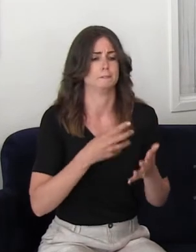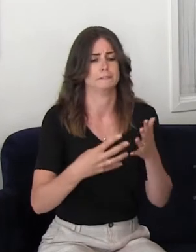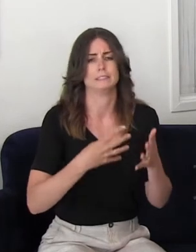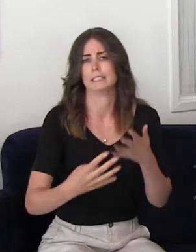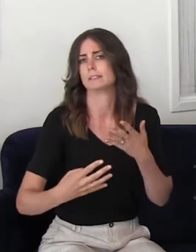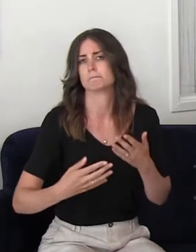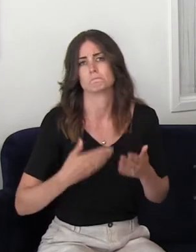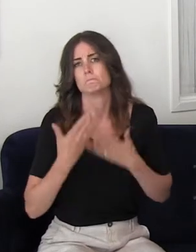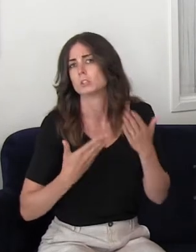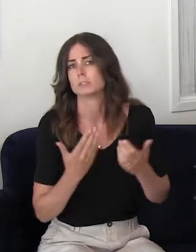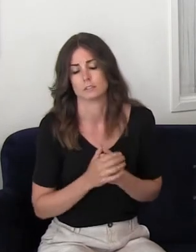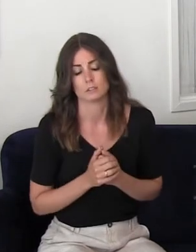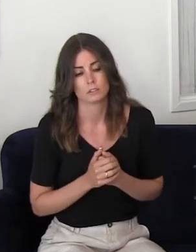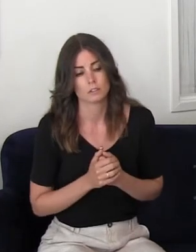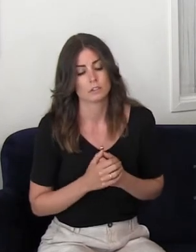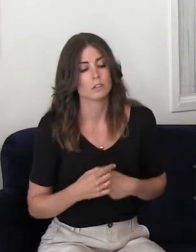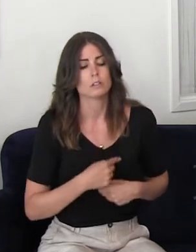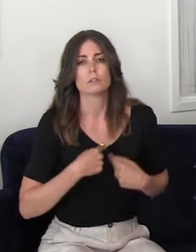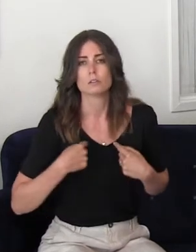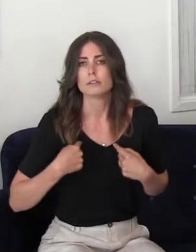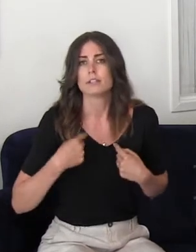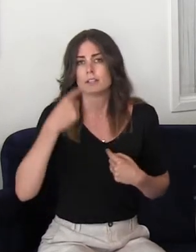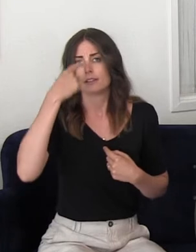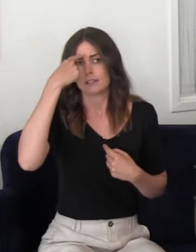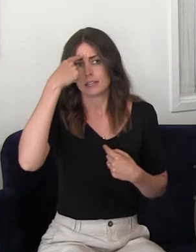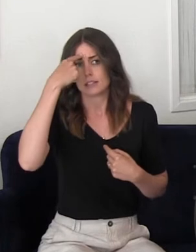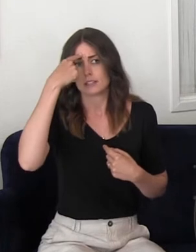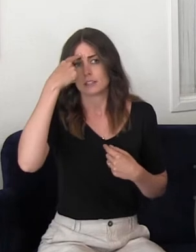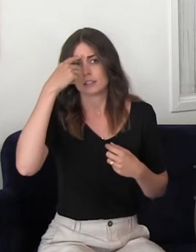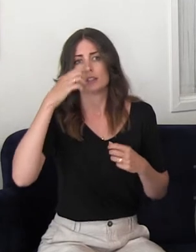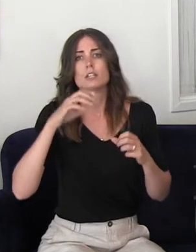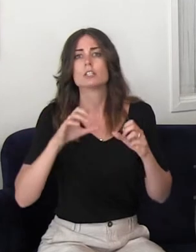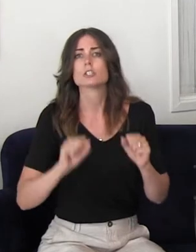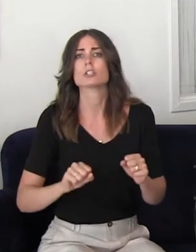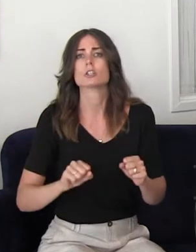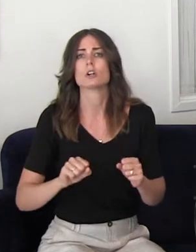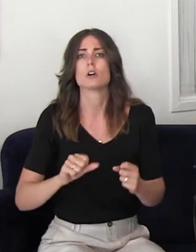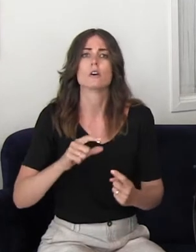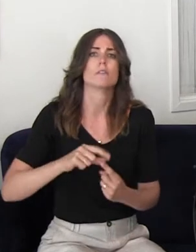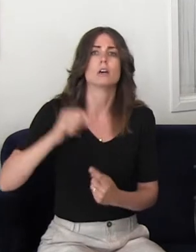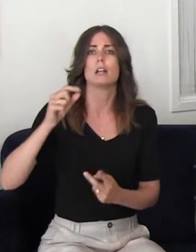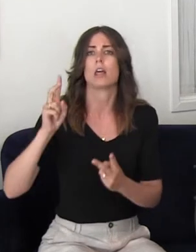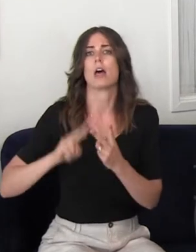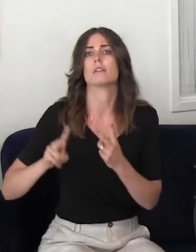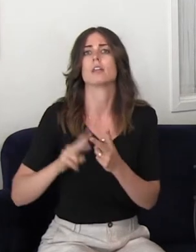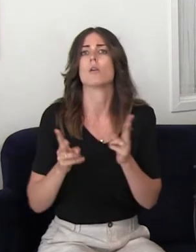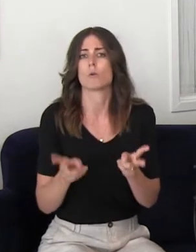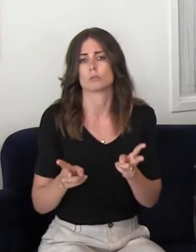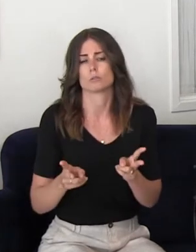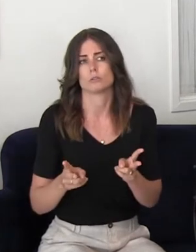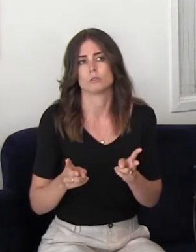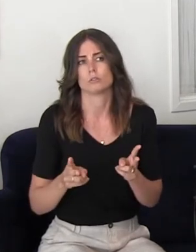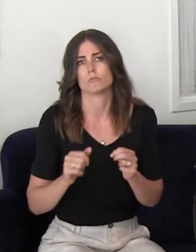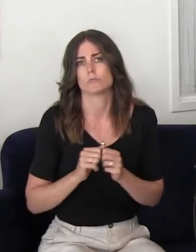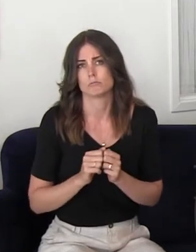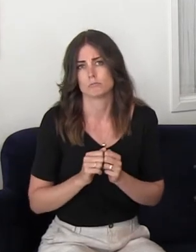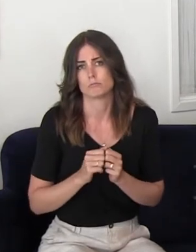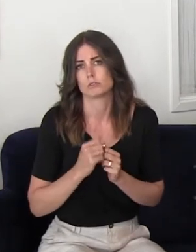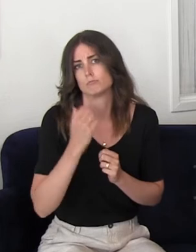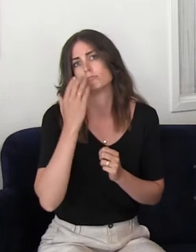Och vi tänkte vi skulle ta en av de andra stora också som faktiskt gick bort här tidigare i år innan allt det här